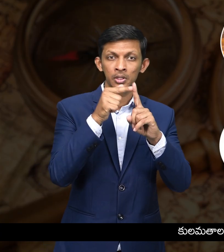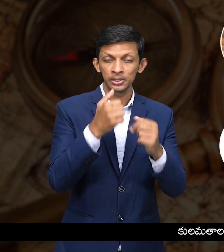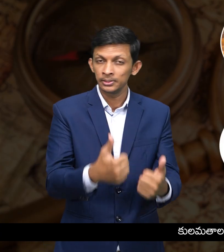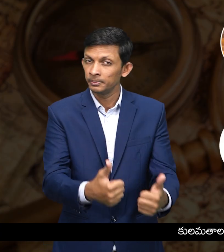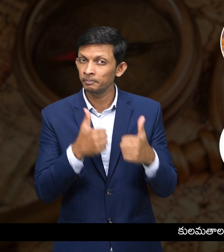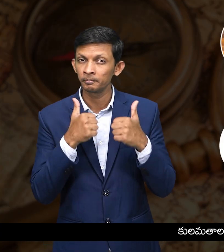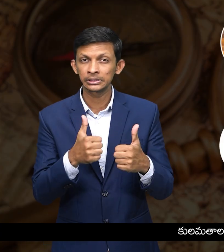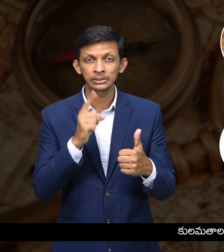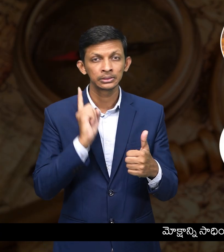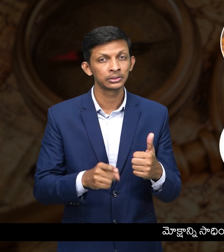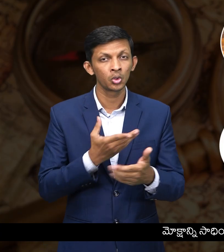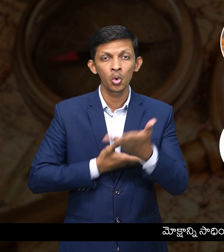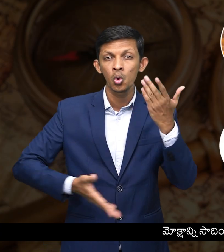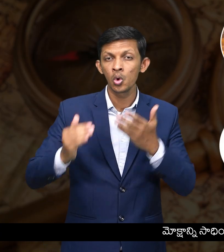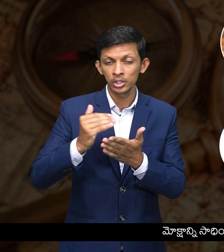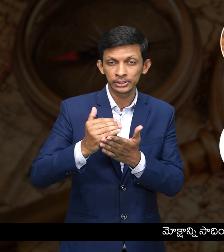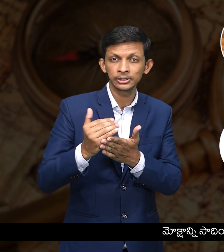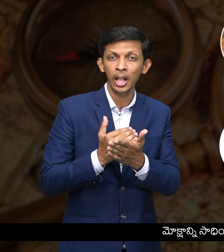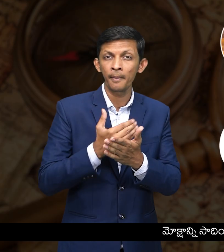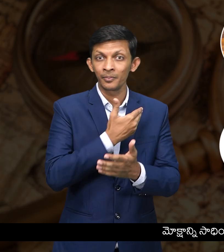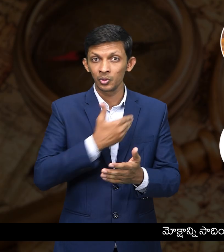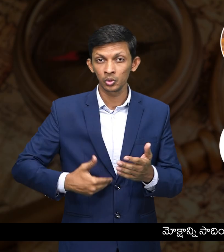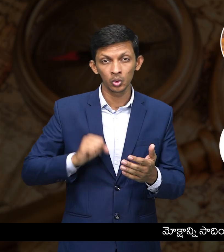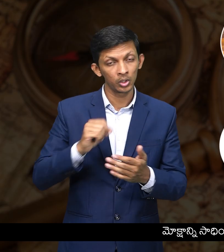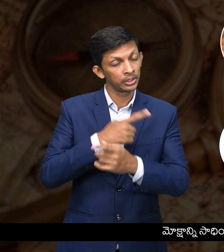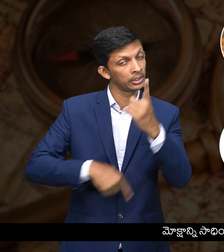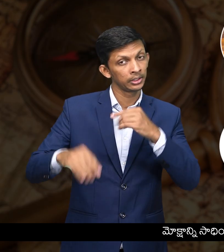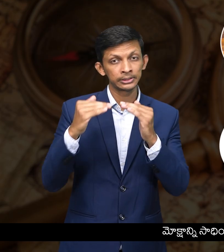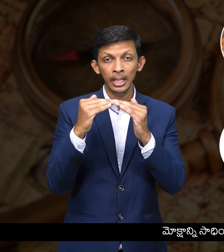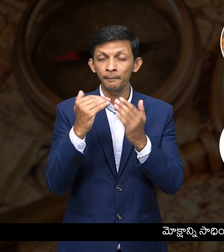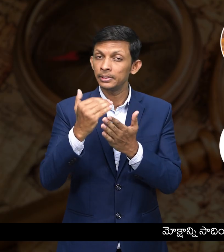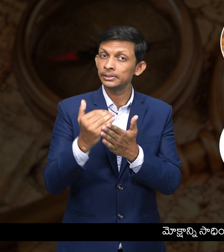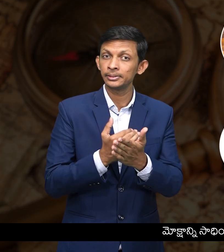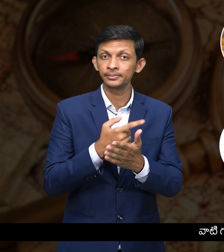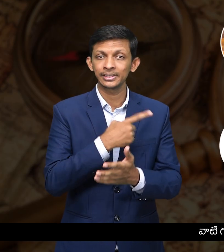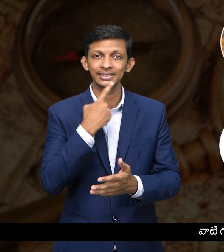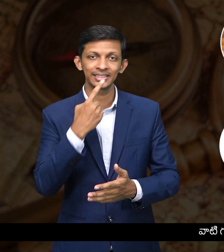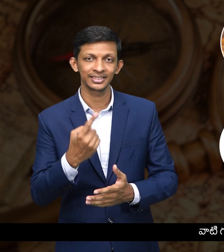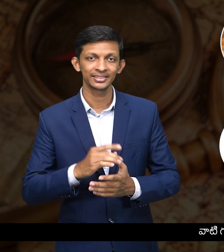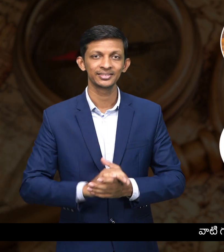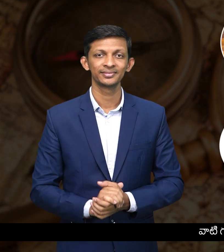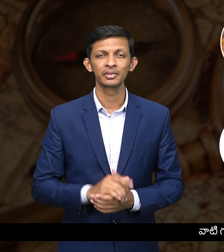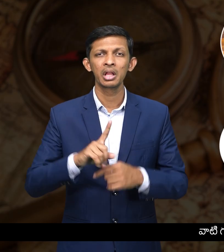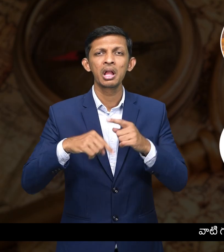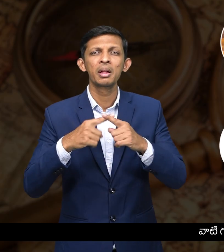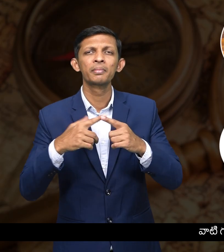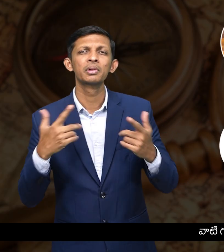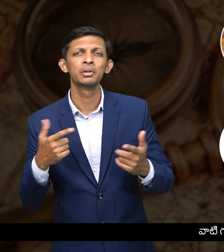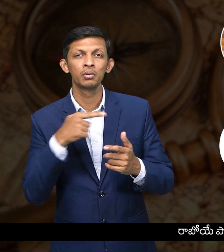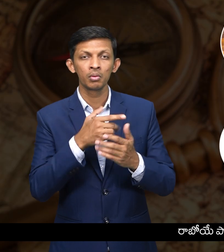ఎవరైనా మంచిని, మోక్షాన్ని సాధించవచ్చనే భావనను ప్రచారం చేశారు. వాటి గురించి మరిన్ని విషయాలు